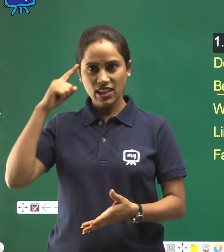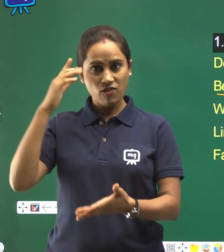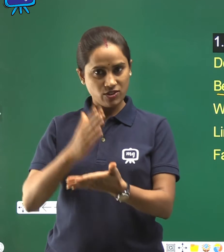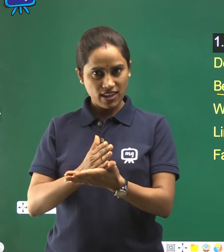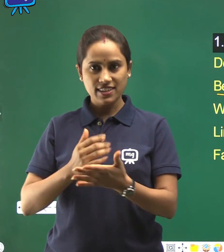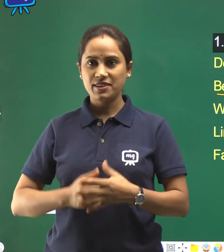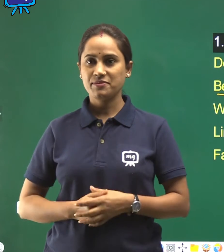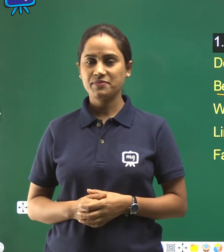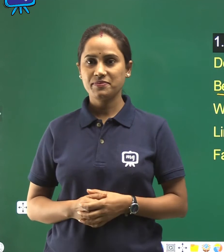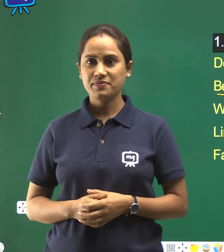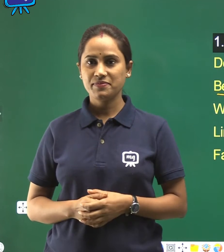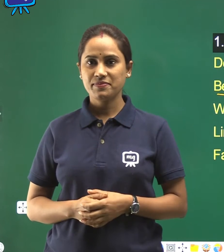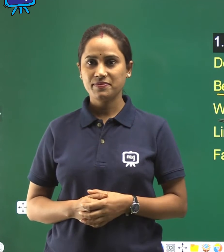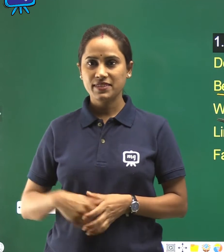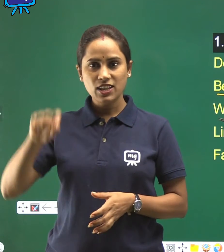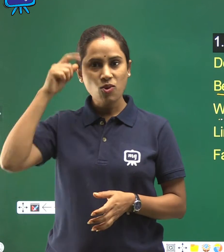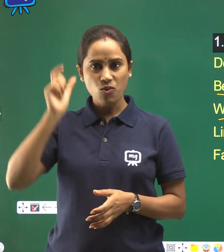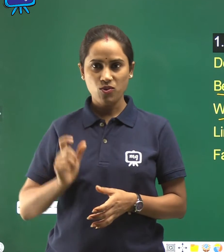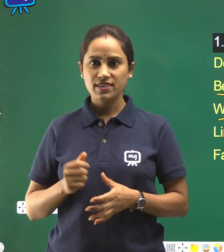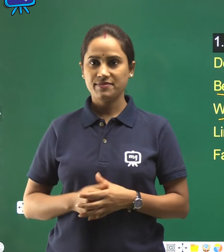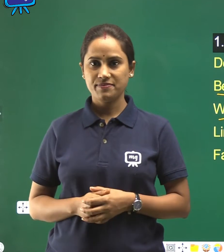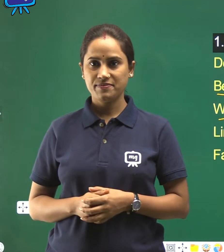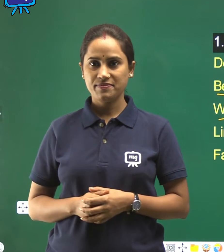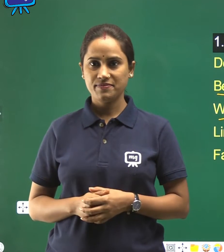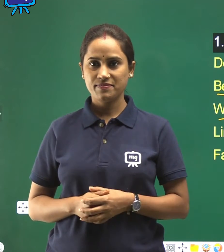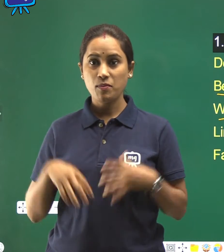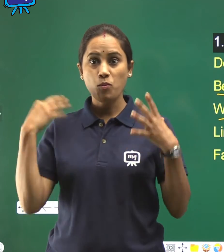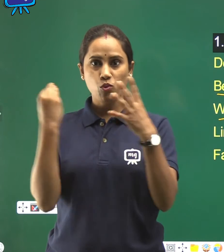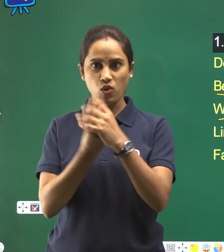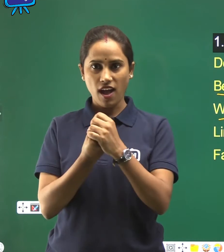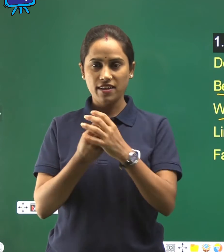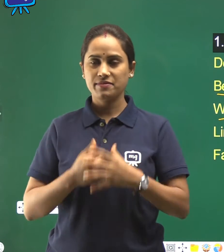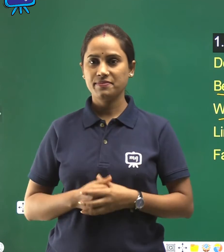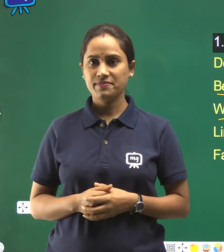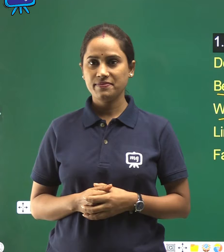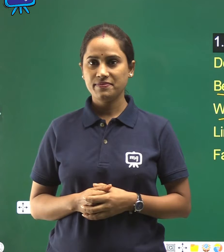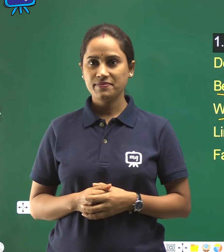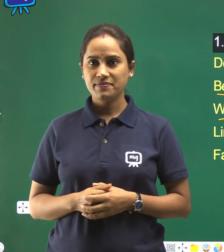विश्वास करना. Whole, पूरा.